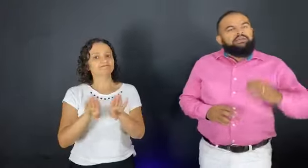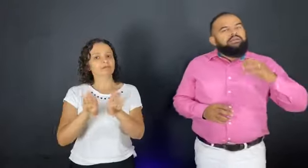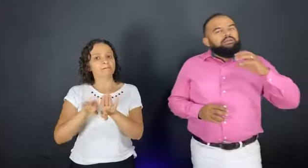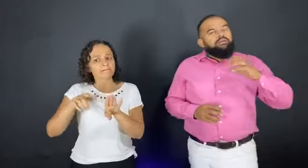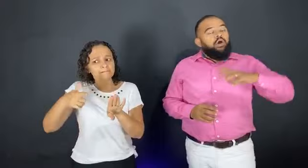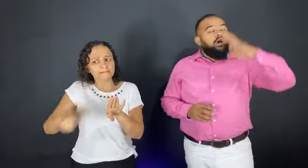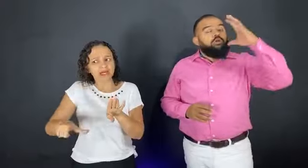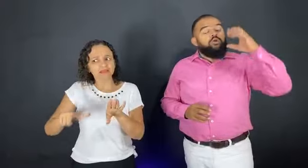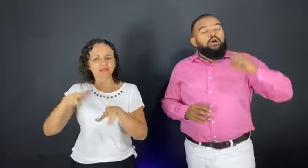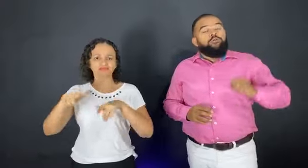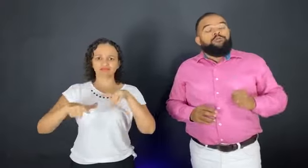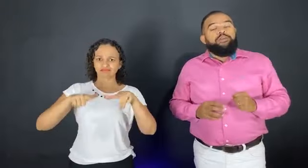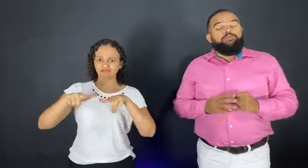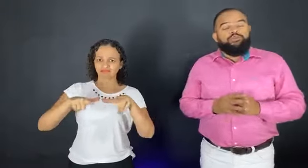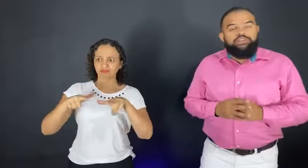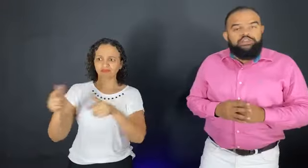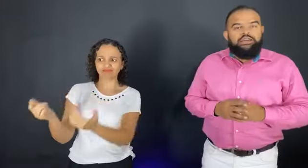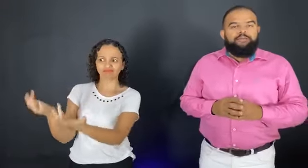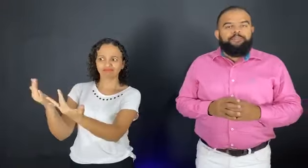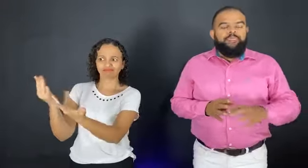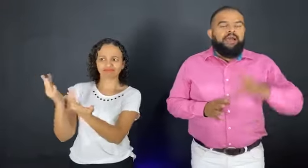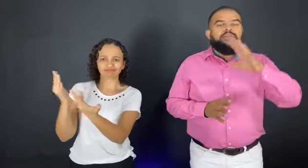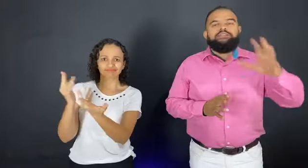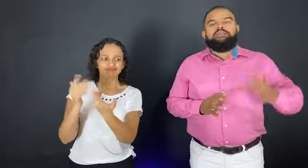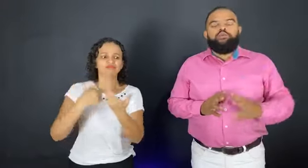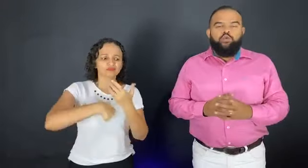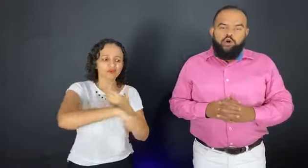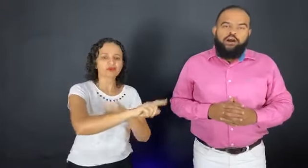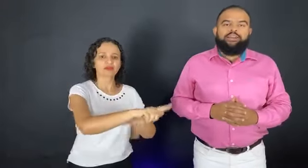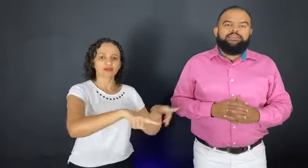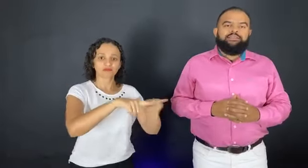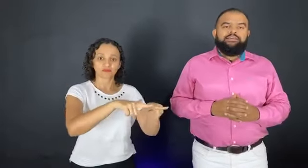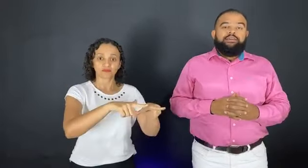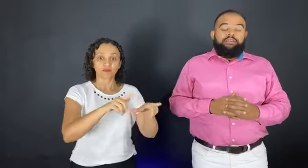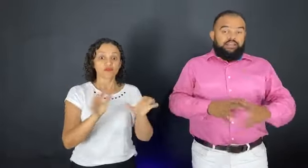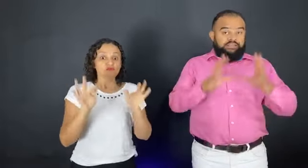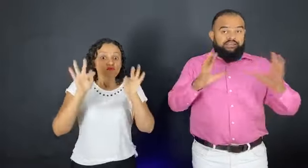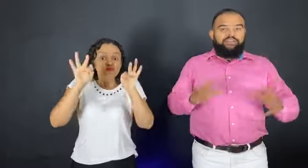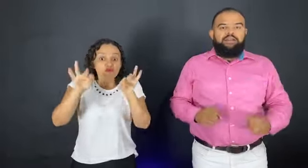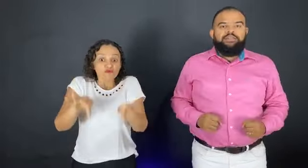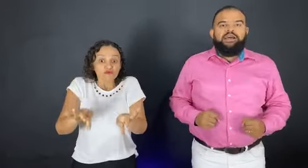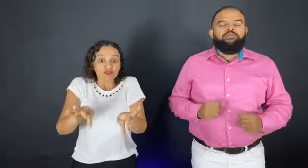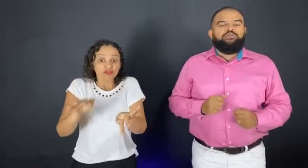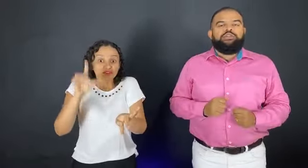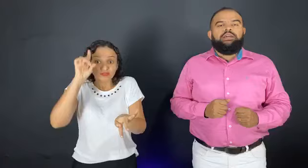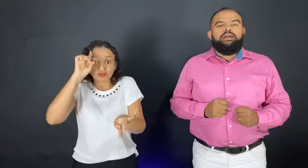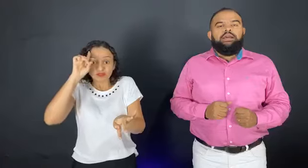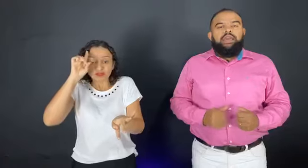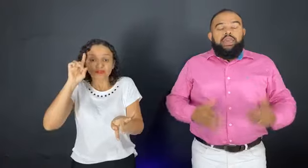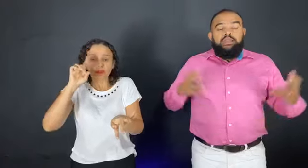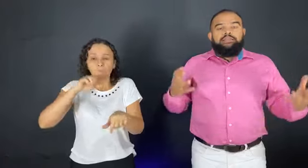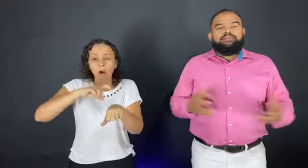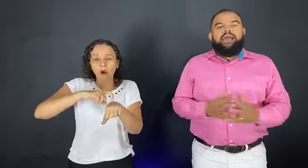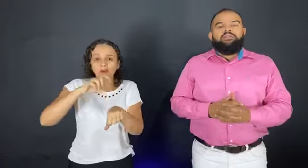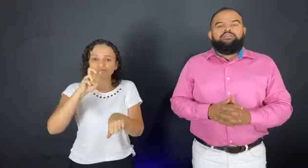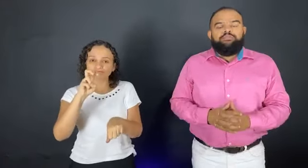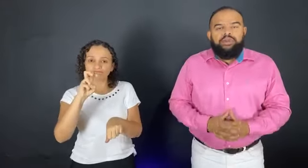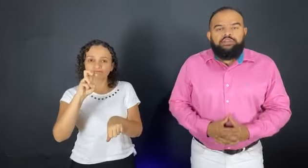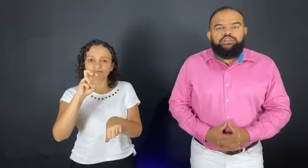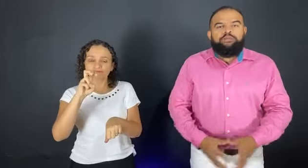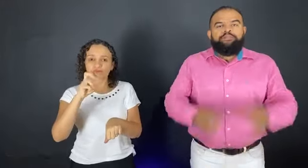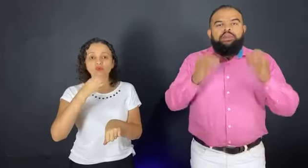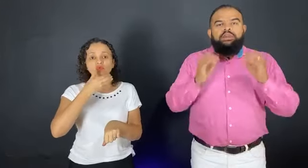trabalhadores. Logo ao fim do dia, às 5 horas, já estava terminando o dia, ele